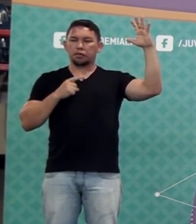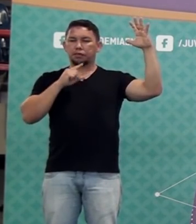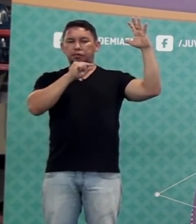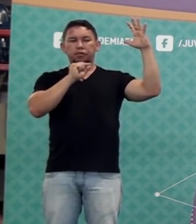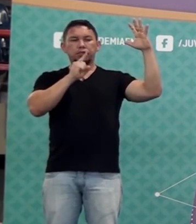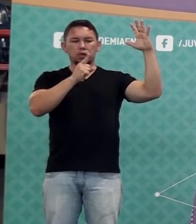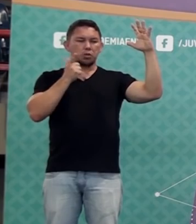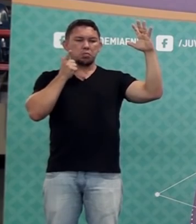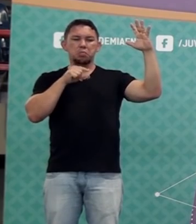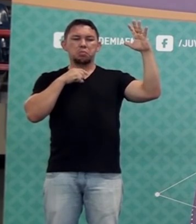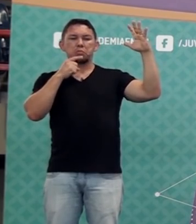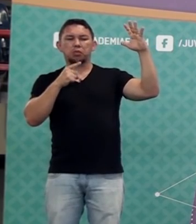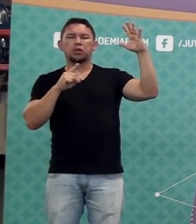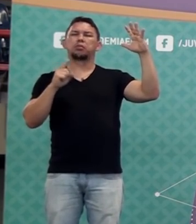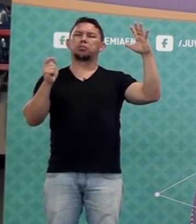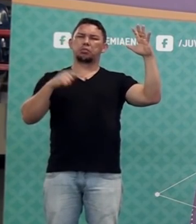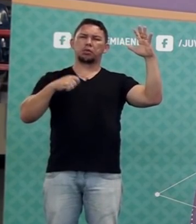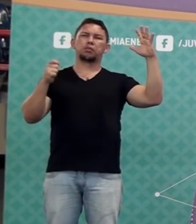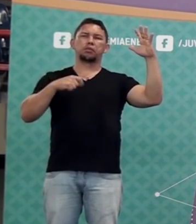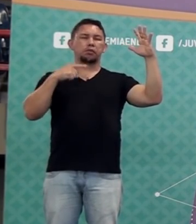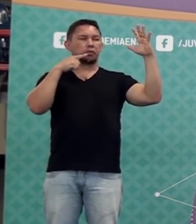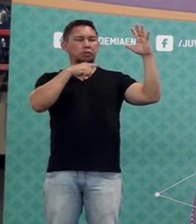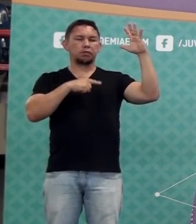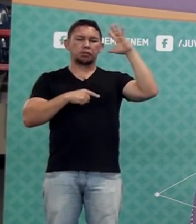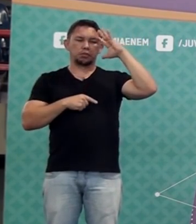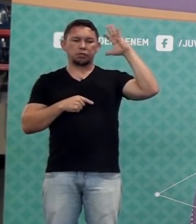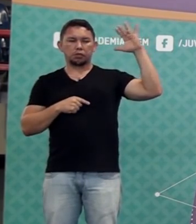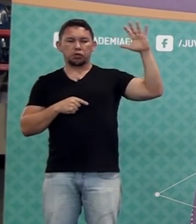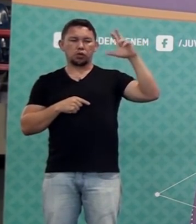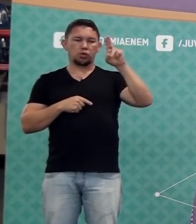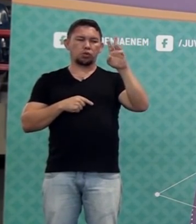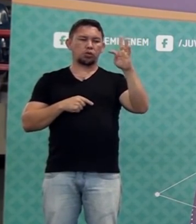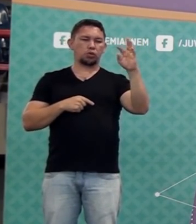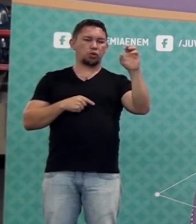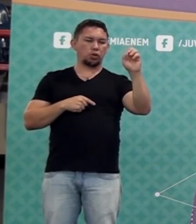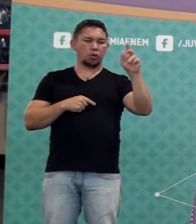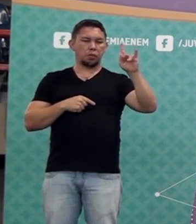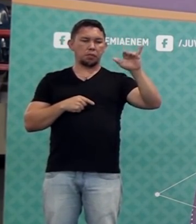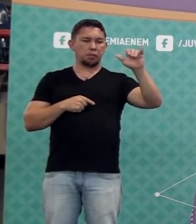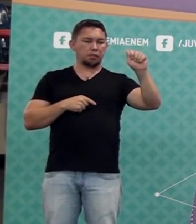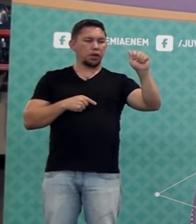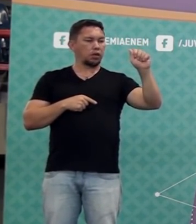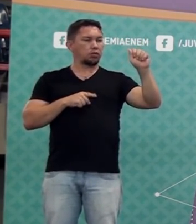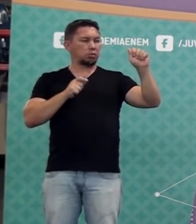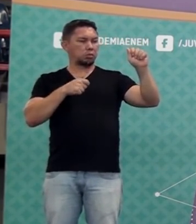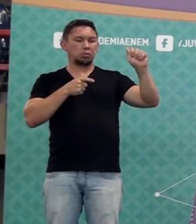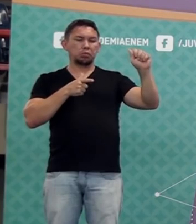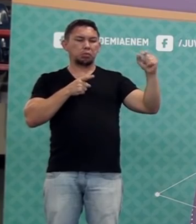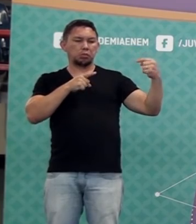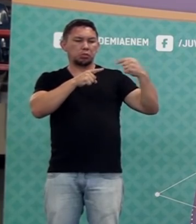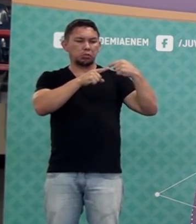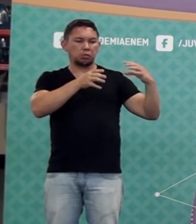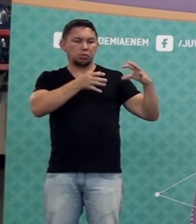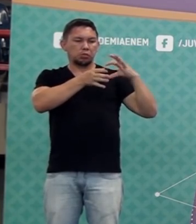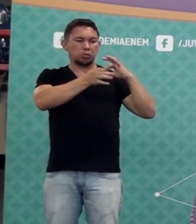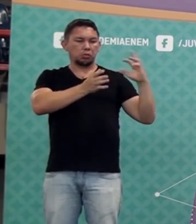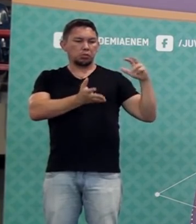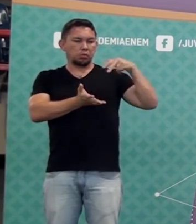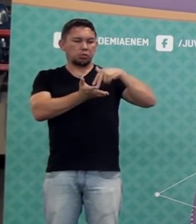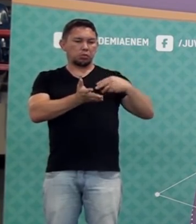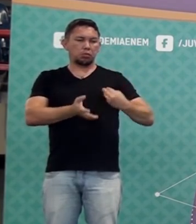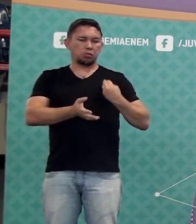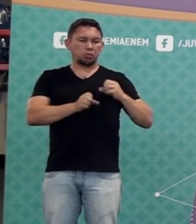algo inalcançável. Na verdade, utopia significa o vir a ser, aquilo que pode se tornar real a partir do